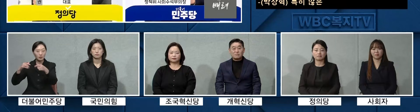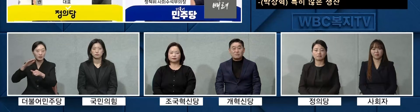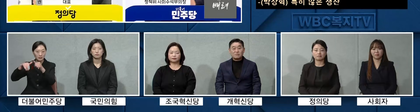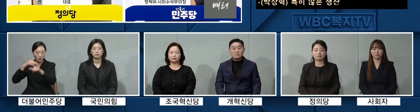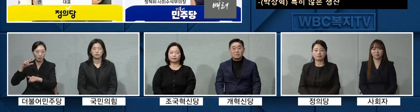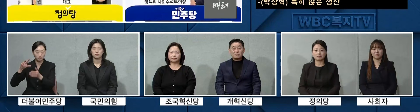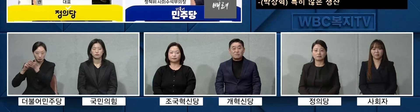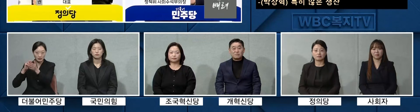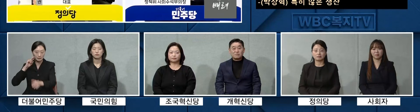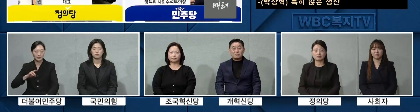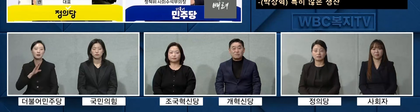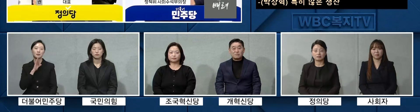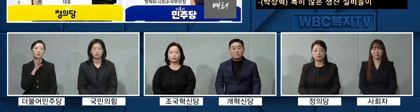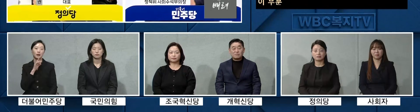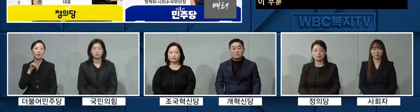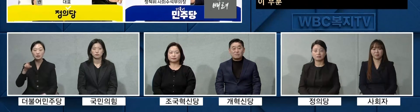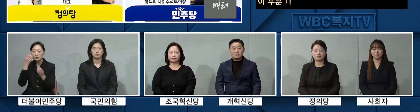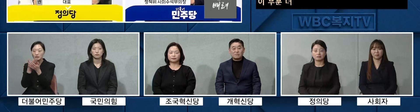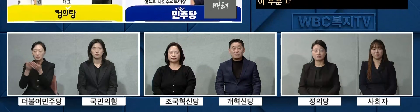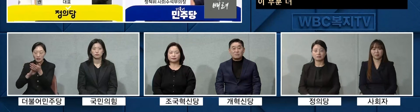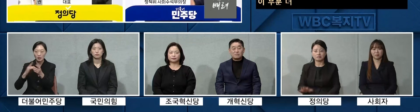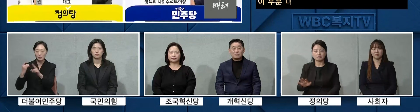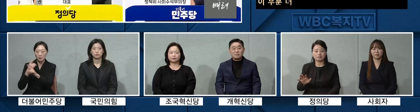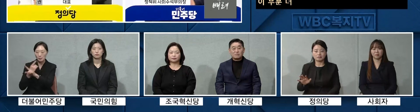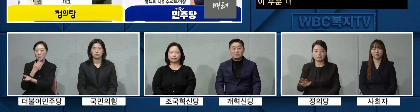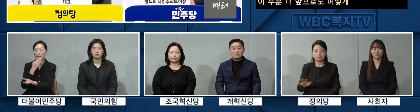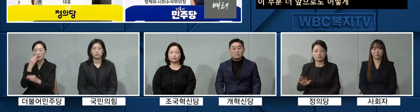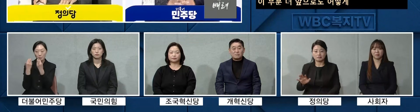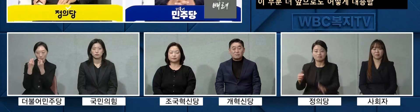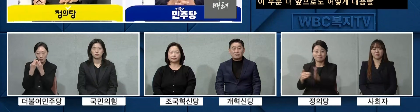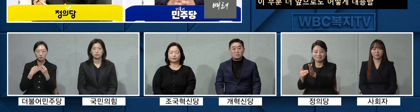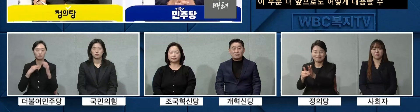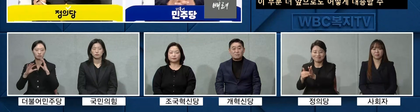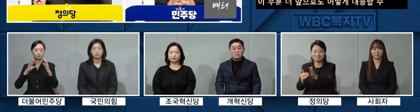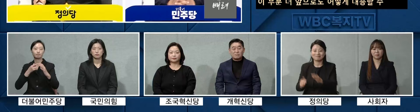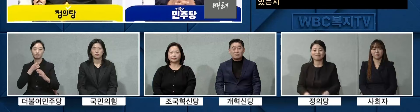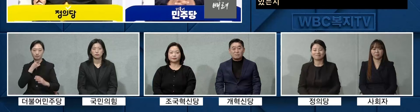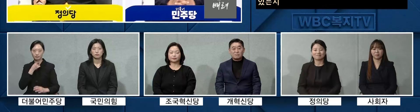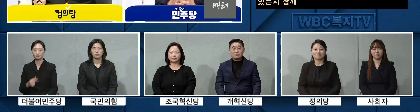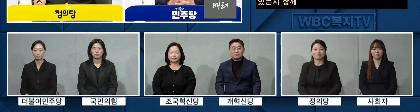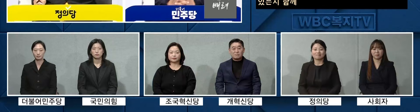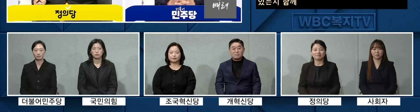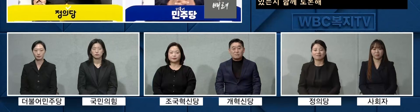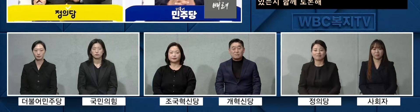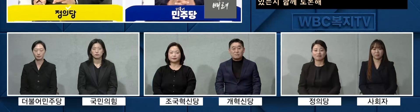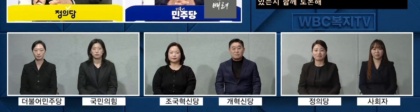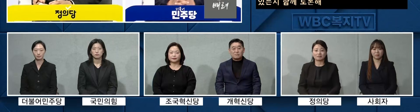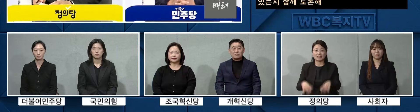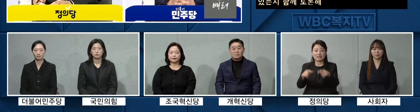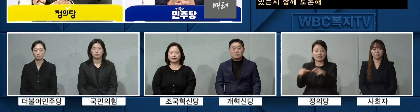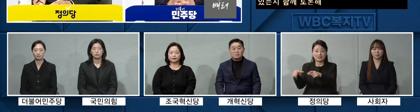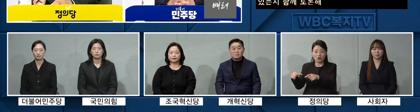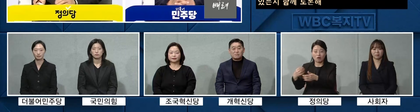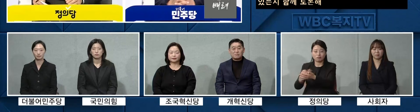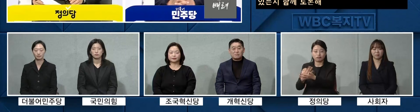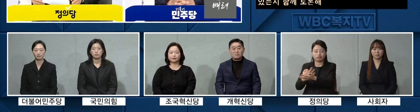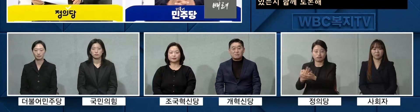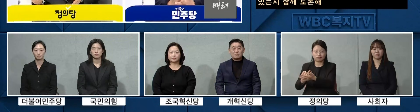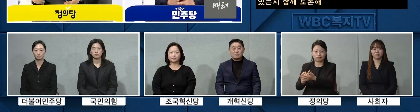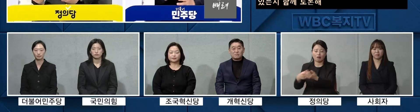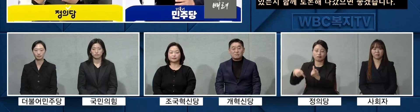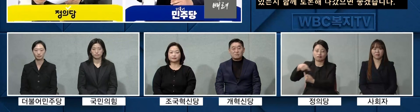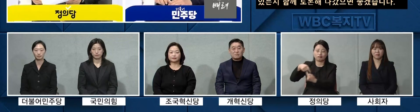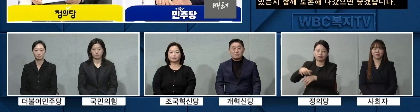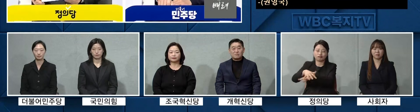앞으로도 어떻게 개선할 수 있는지 함께 네. 토론해 나갔으면 좋겠습니다. 알겠습니다. 지역 내에서 부가 순환되는 경제